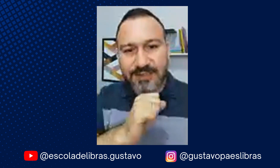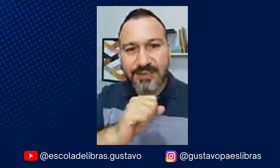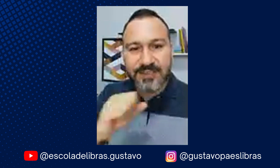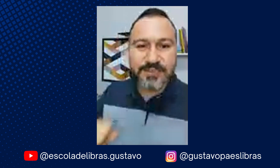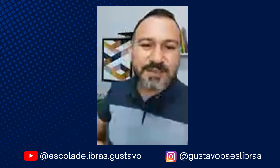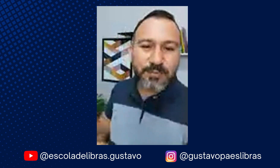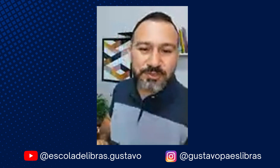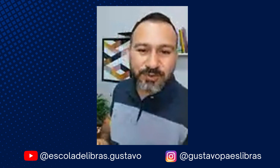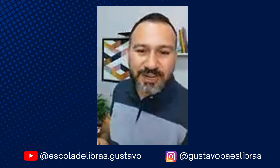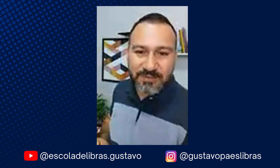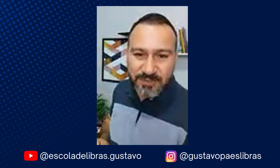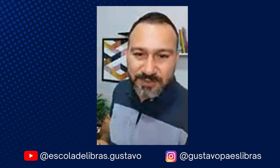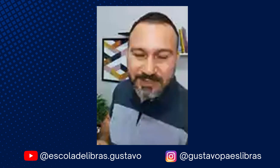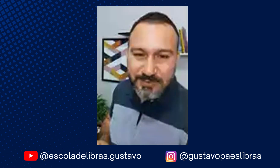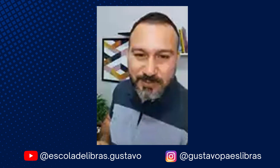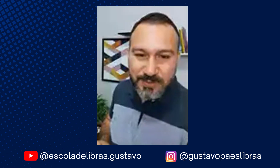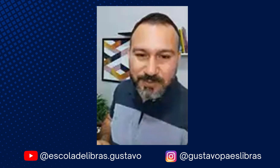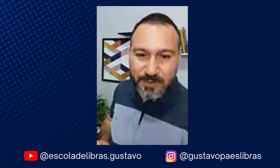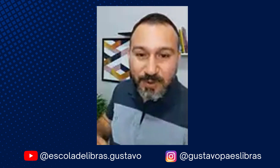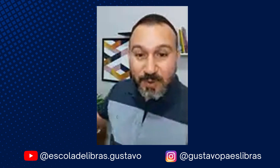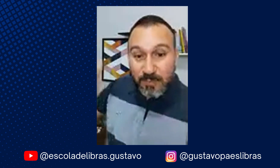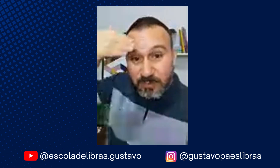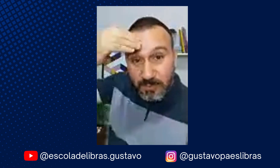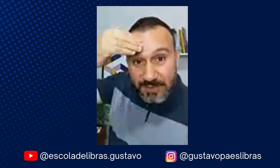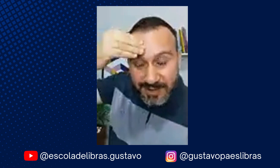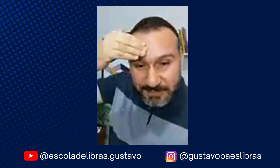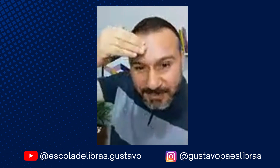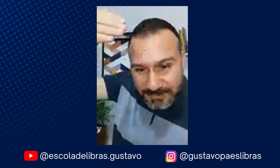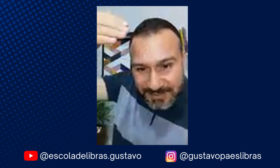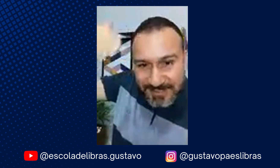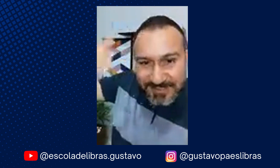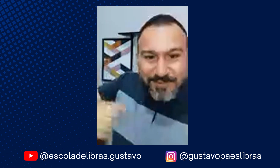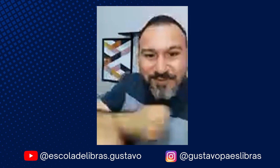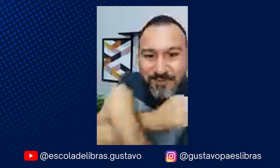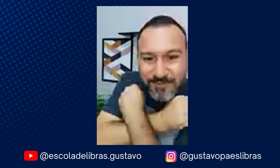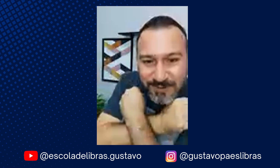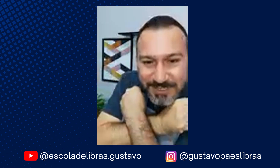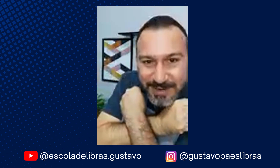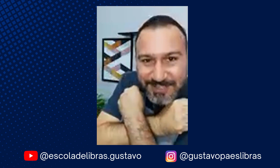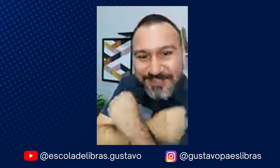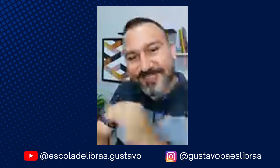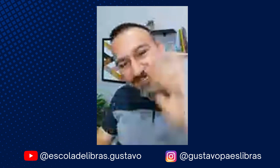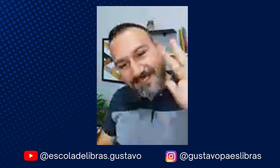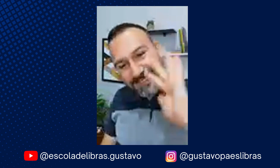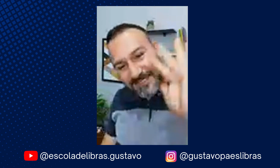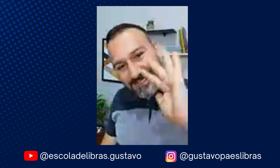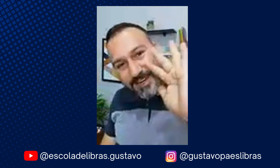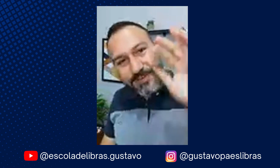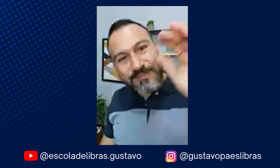entra aqui e você pode trocar figurinhas comigo. Muito obrigado pela sua atenção. Forte abraço. Tchau.